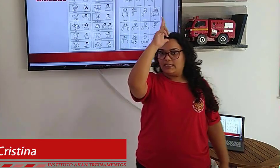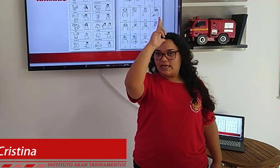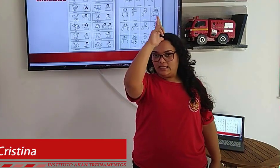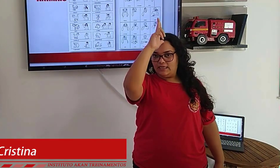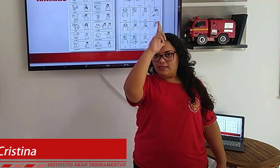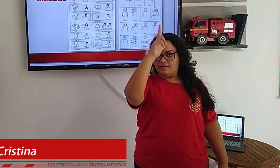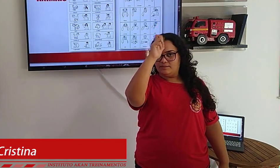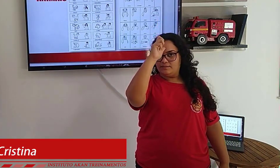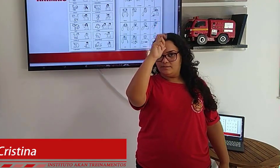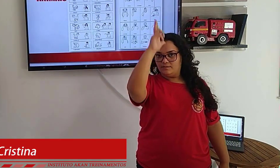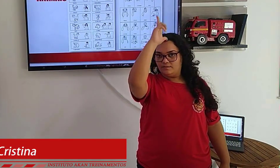Galinha.